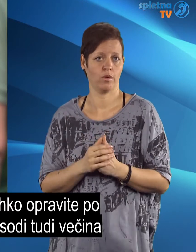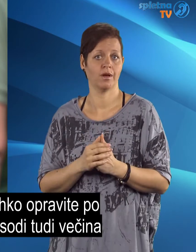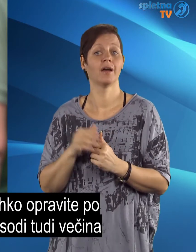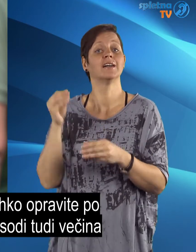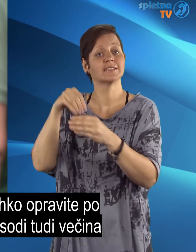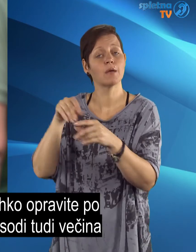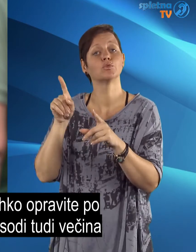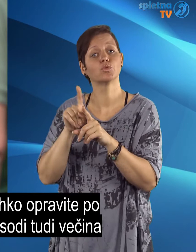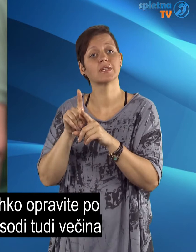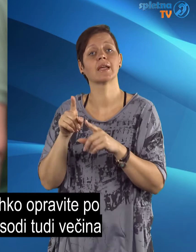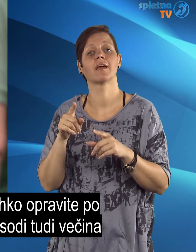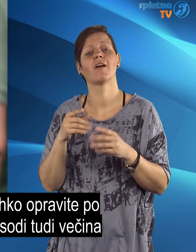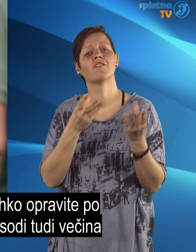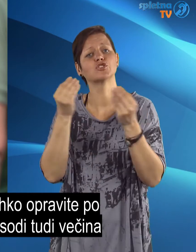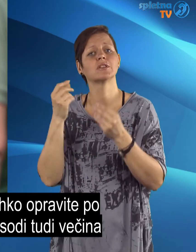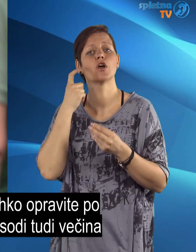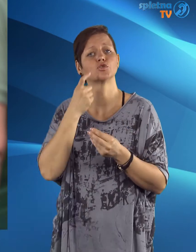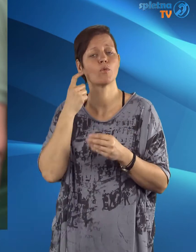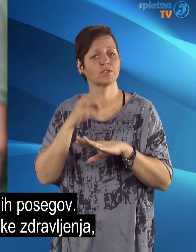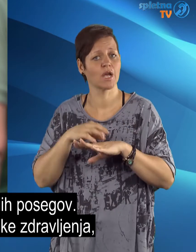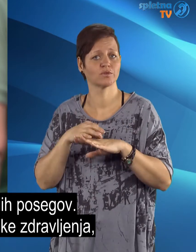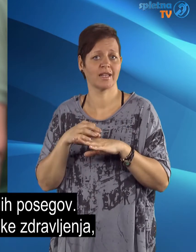večina zobozdravstvenih posegov.